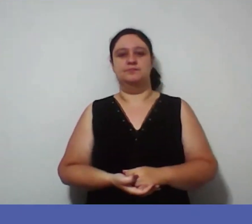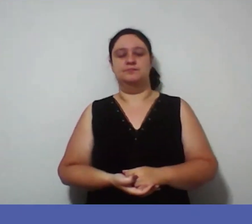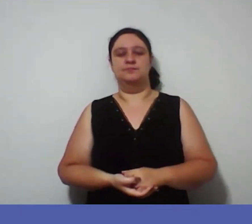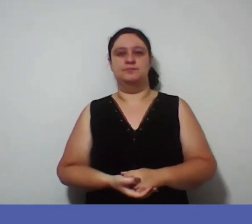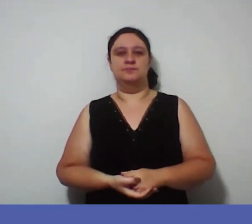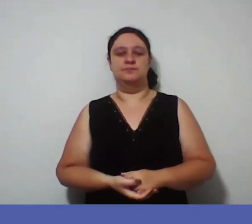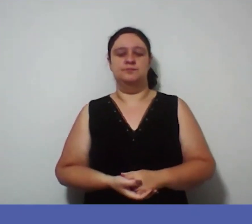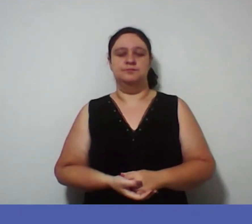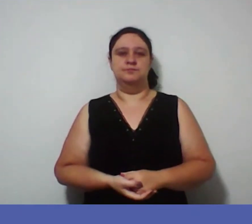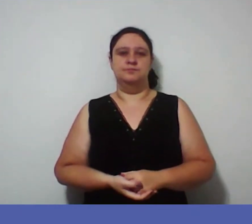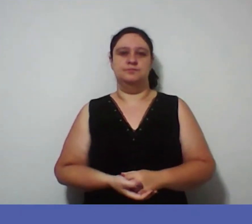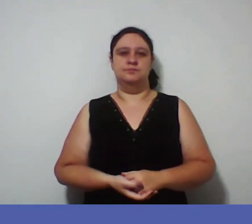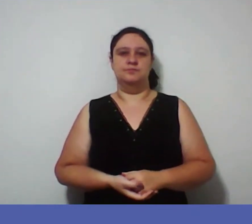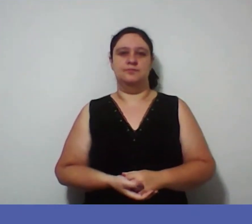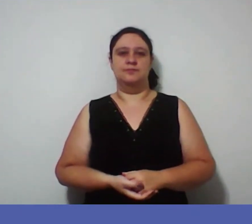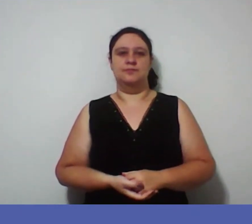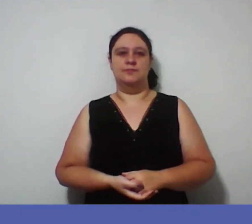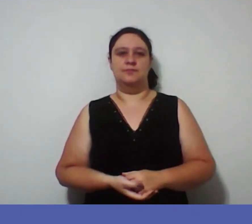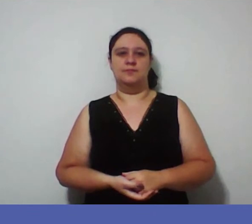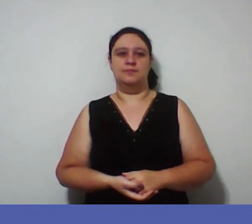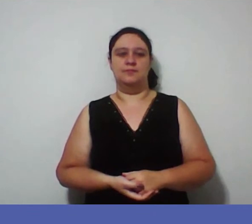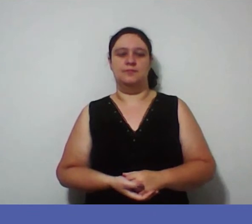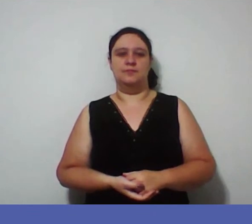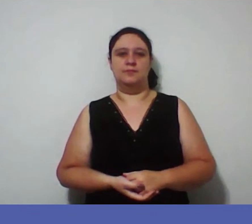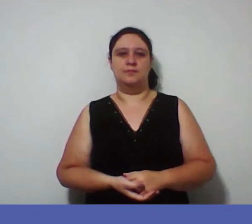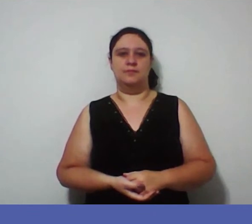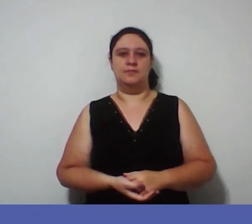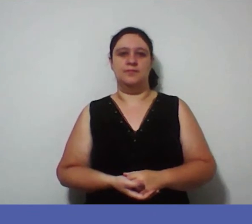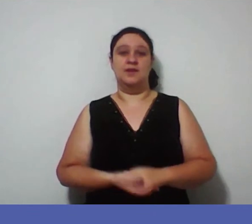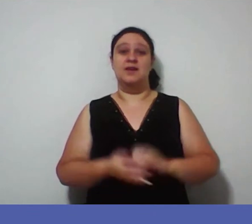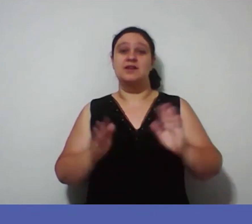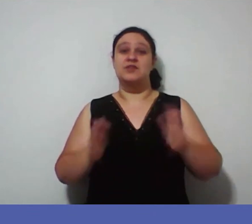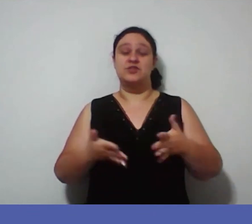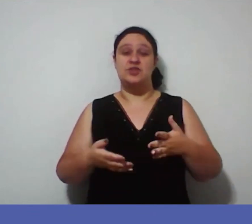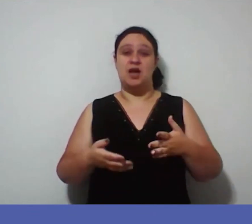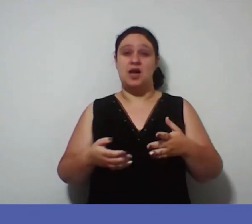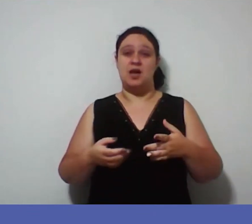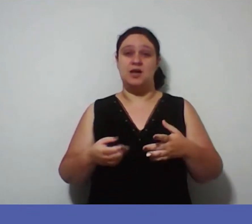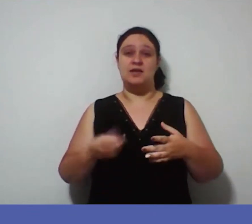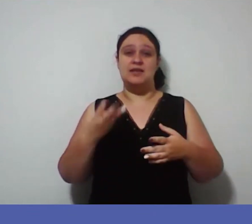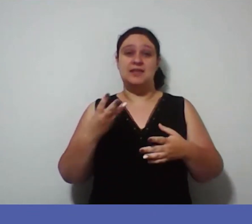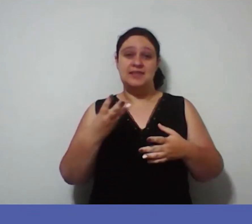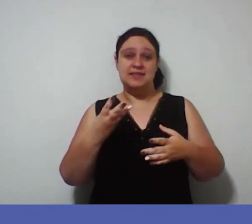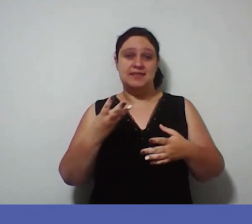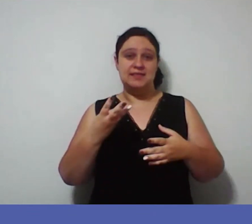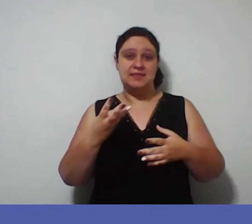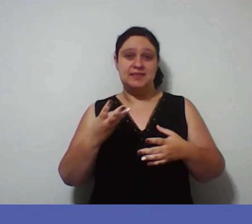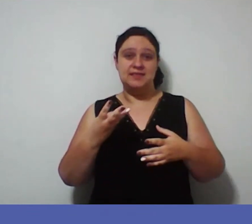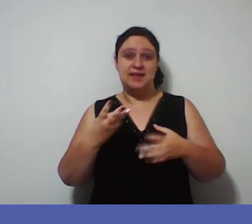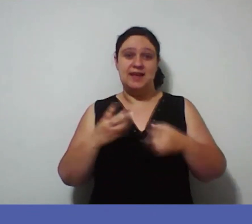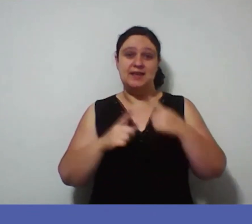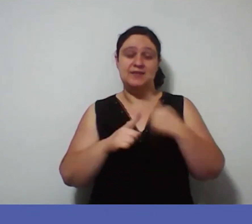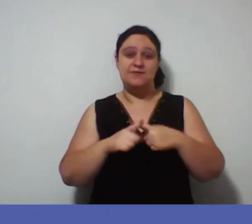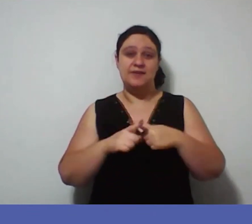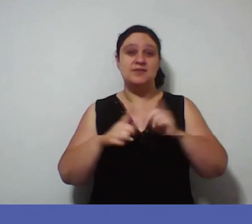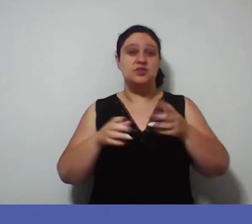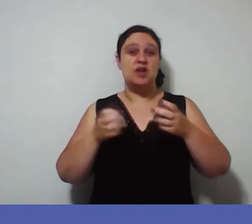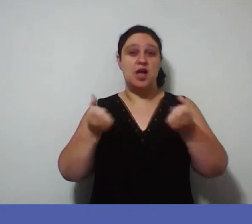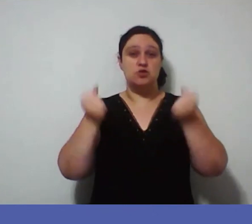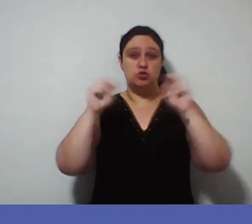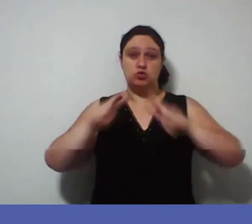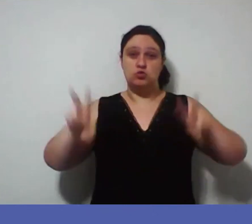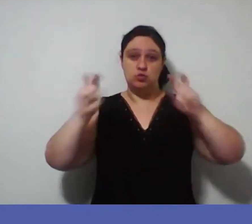Já foi expulso 3 vezes do shopping, ainda insiste em ir para o shopping. Não para